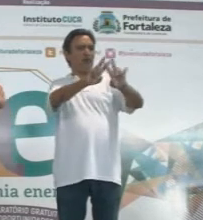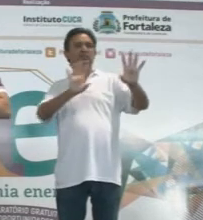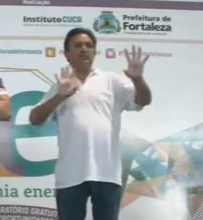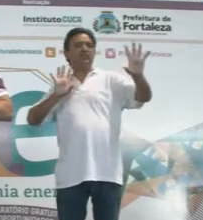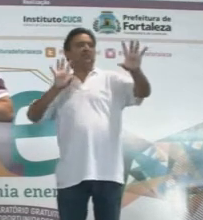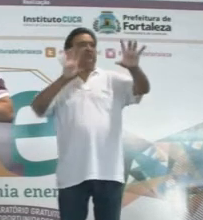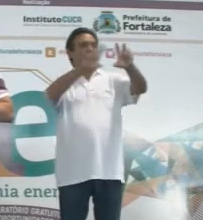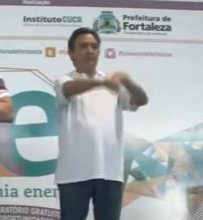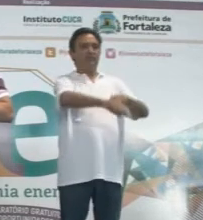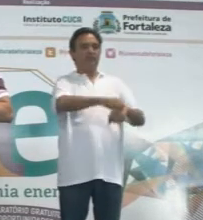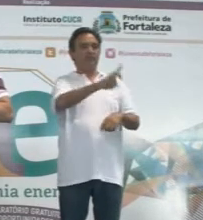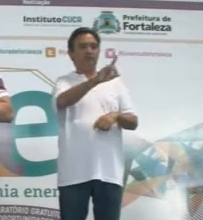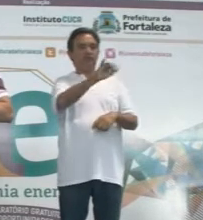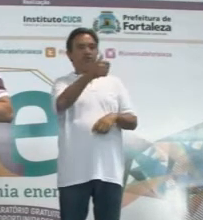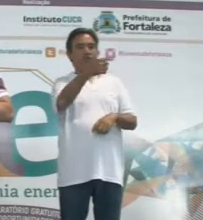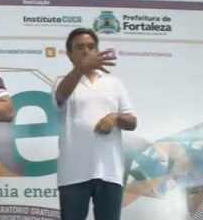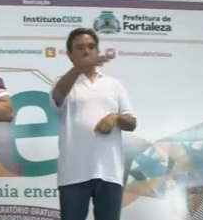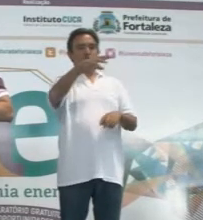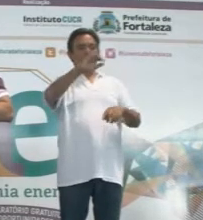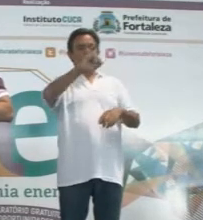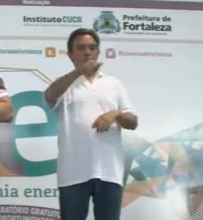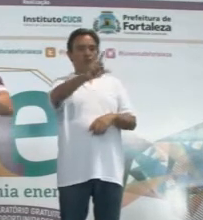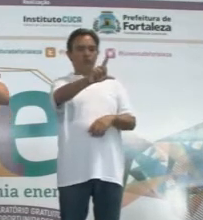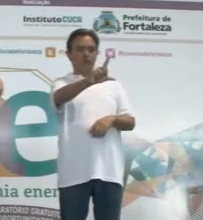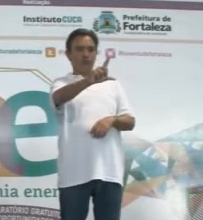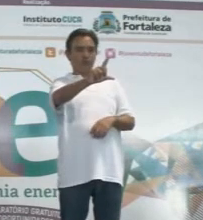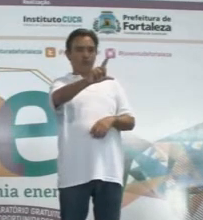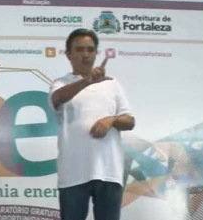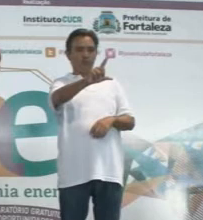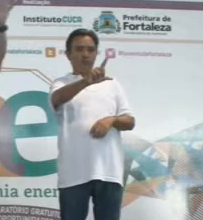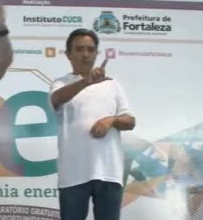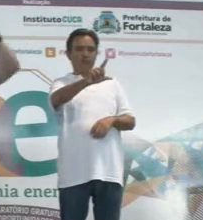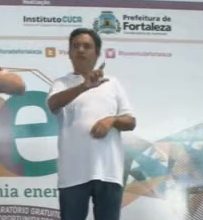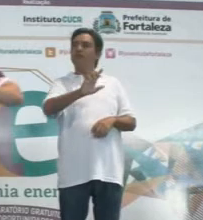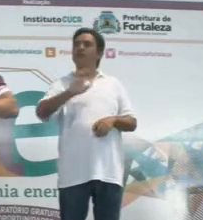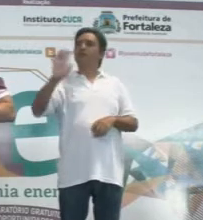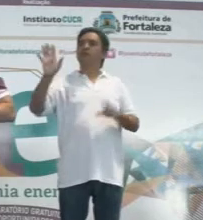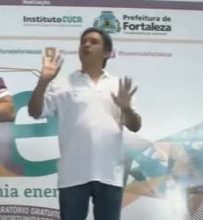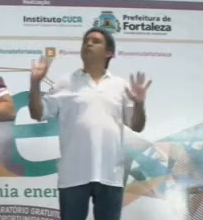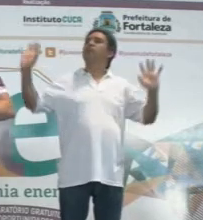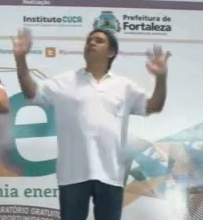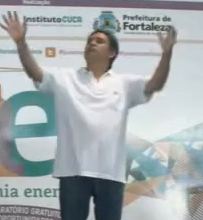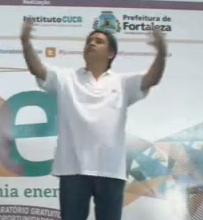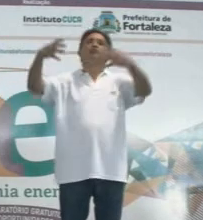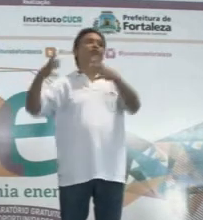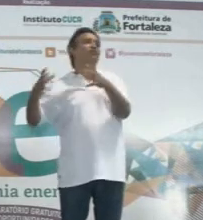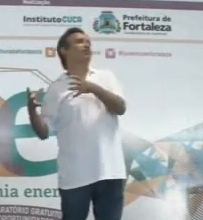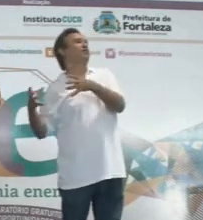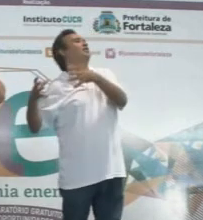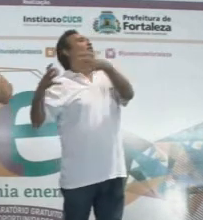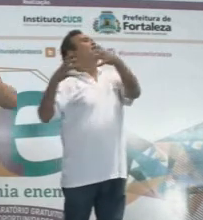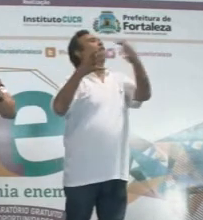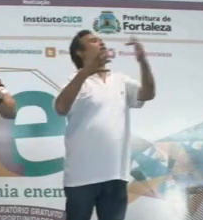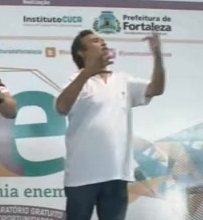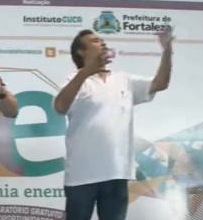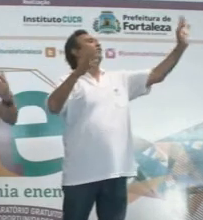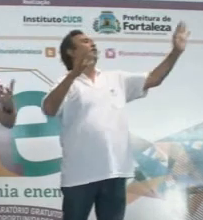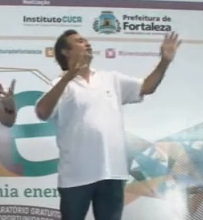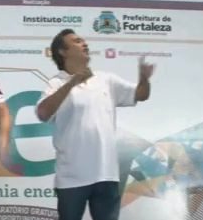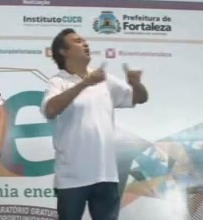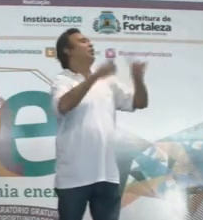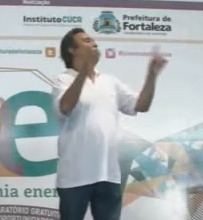de junho é o dia da independência na França. Tá certo? Que a gente ia levar vocês para fazer uma aula de campo lá. Aí teve a Copa, aí muita gente